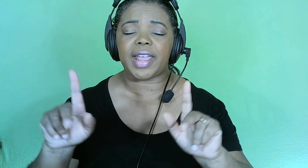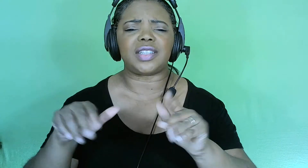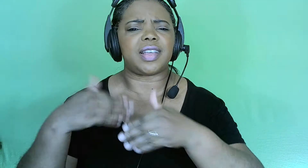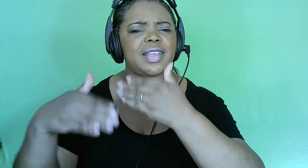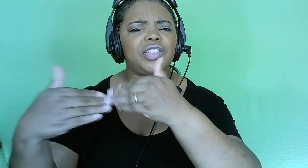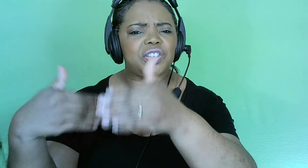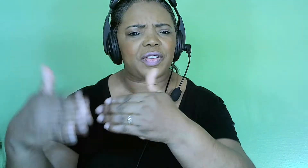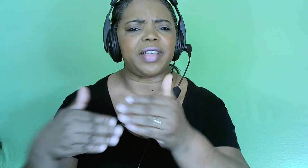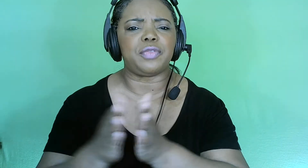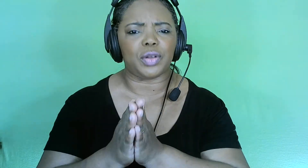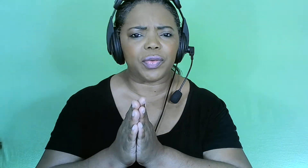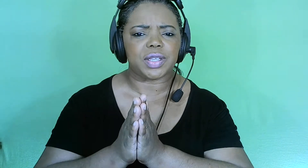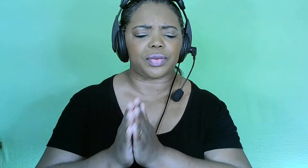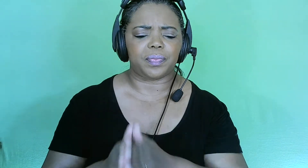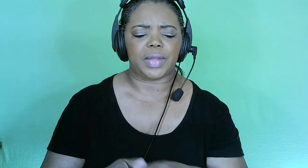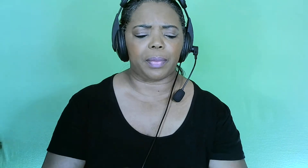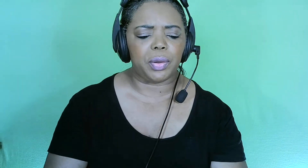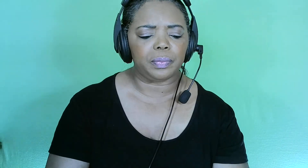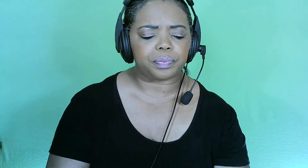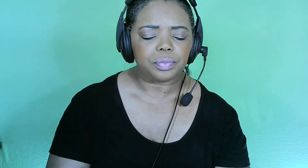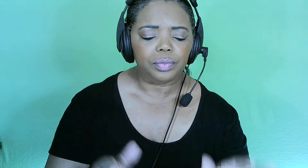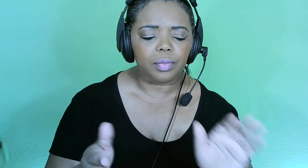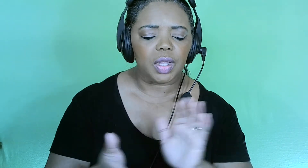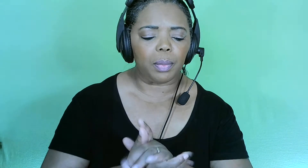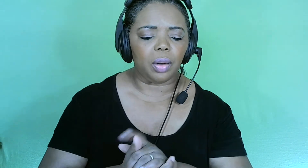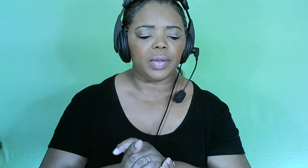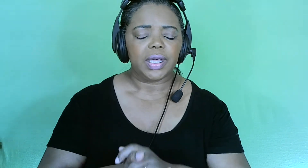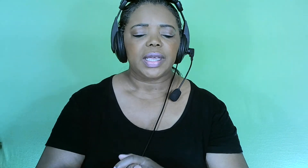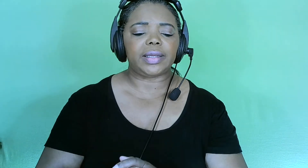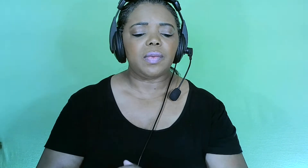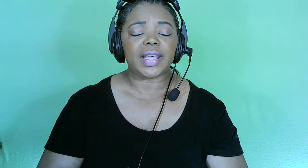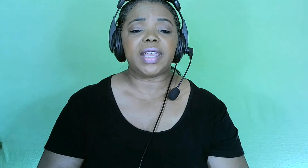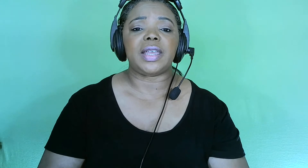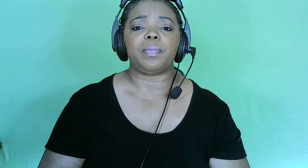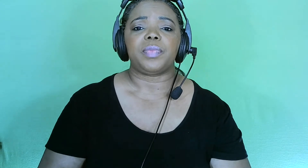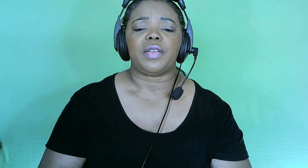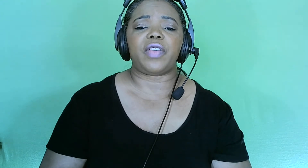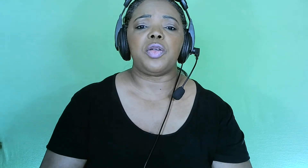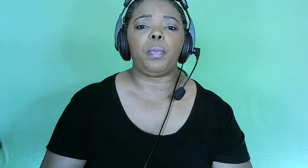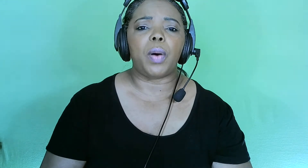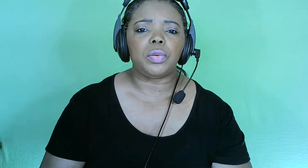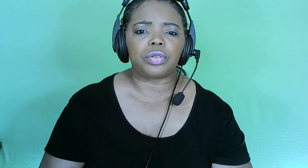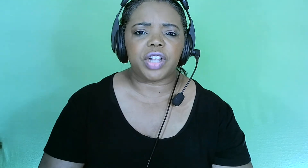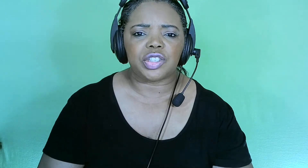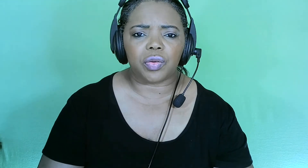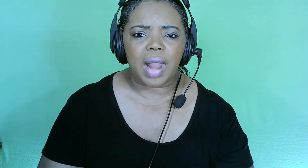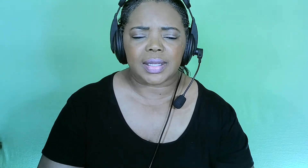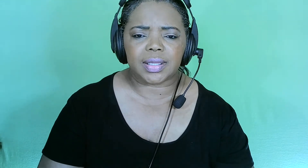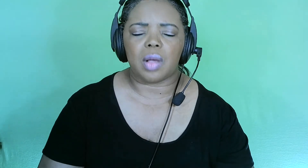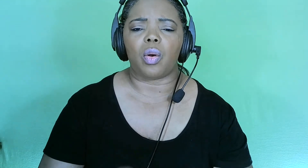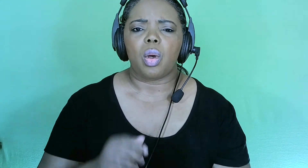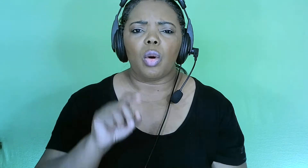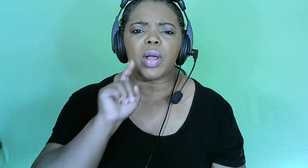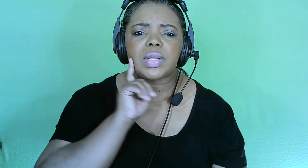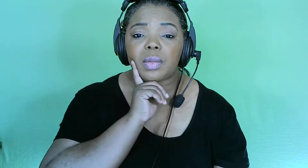diferentes e aí a gente vai evoluindo, tá bom? Bom, então aí vem o ponto de articulação. Uma coisa